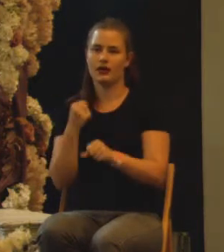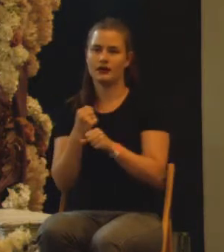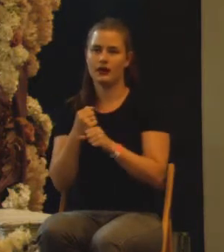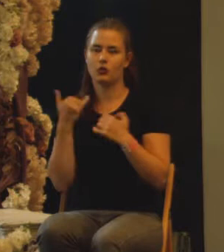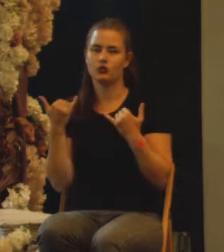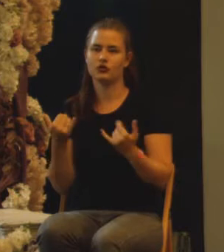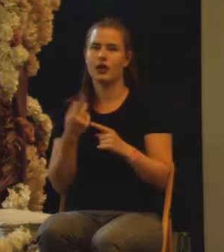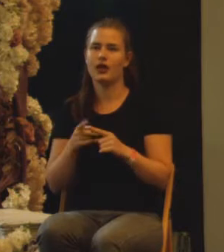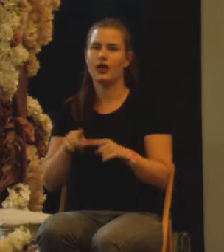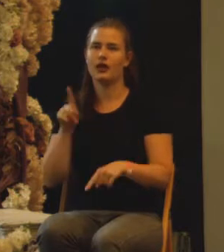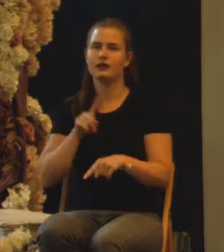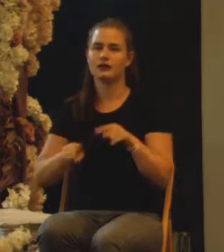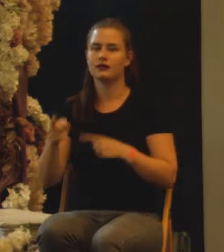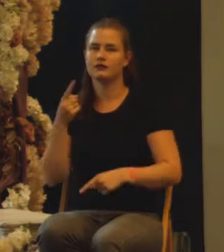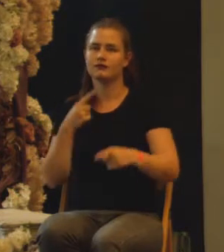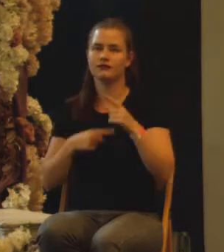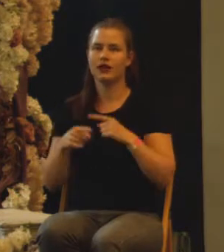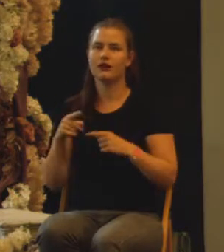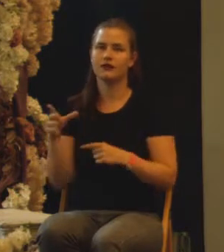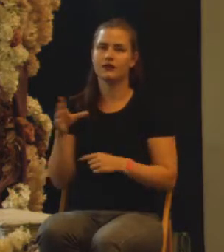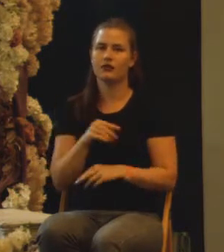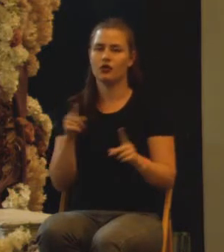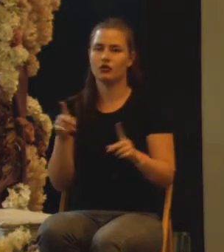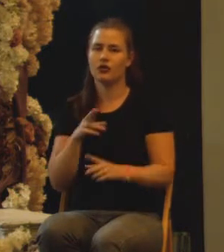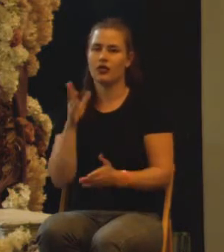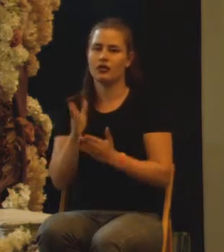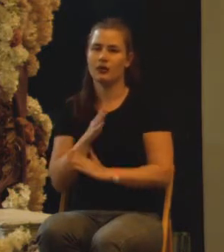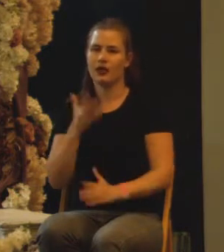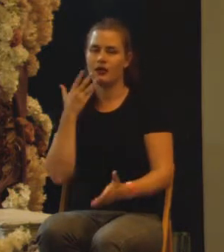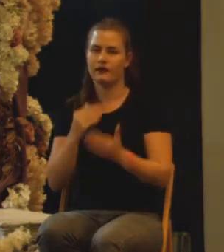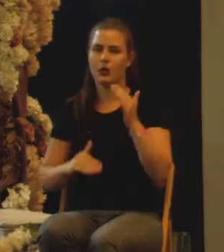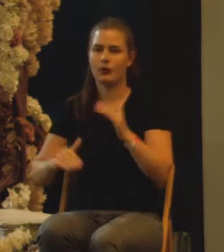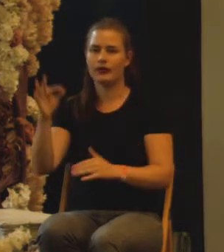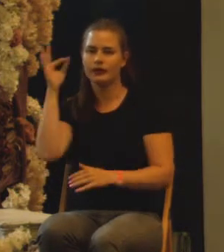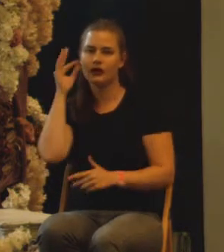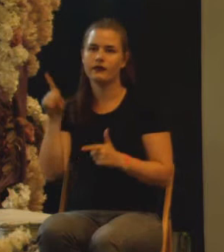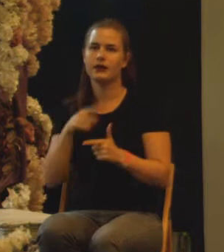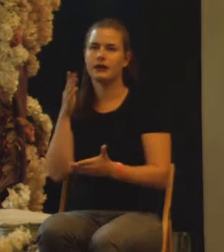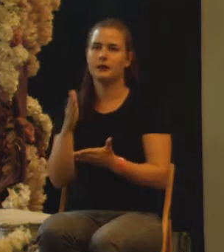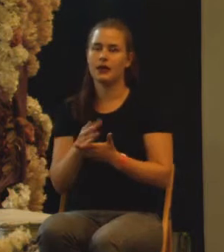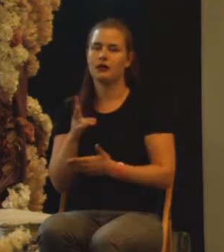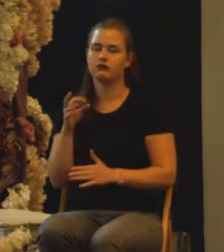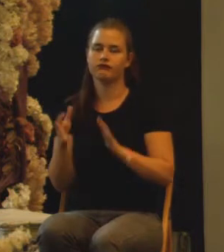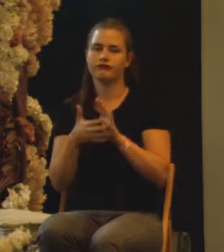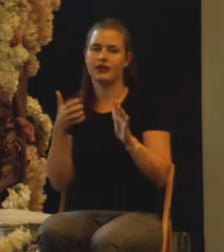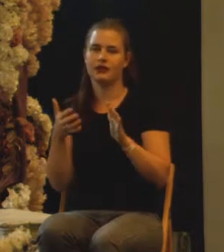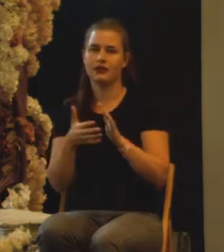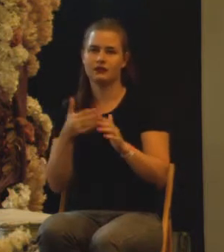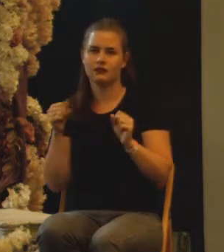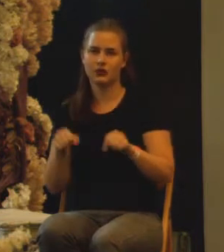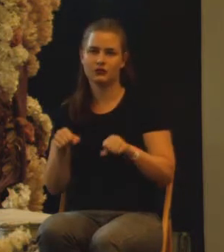сейчас, это скорее компенсация всего того, чего я не имела в своем детстве, либо имела в недостаточной